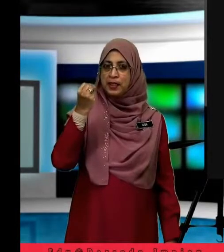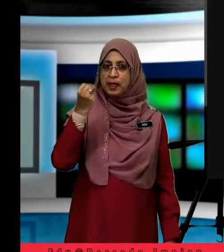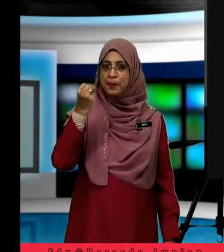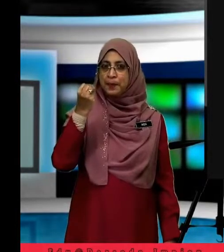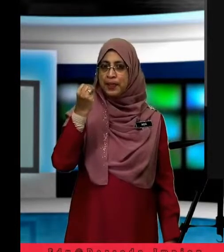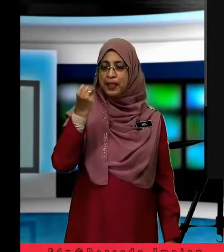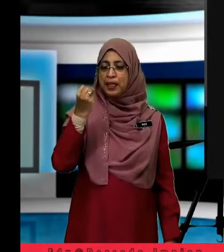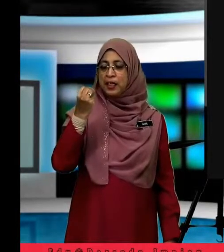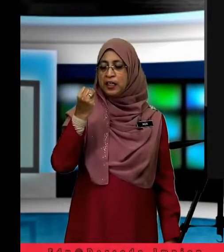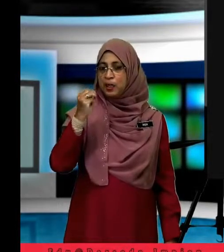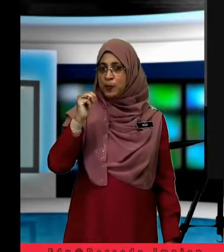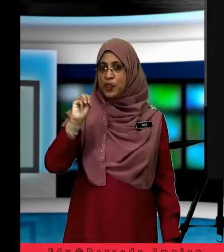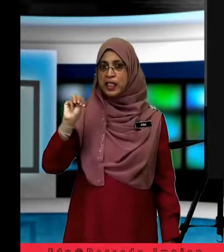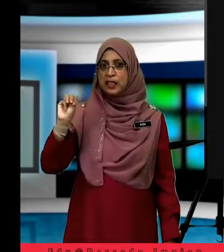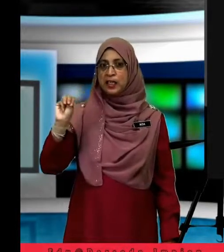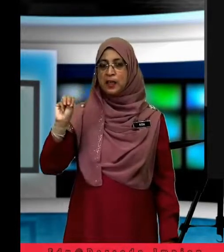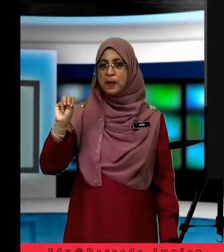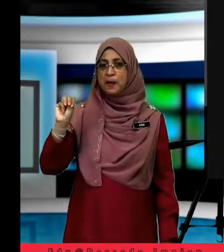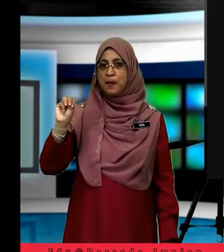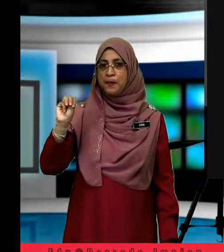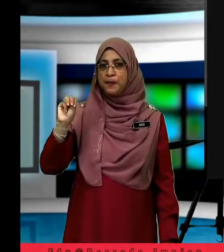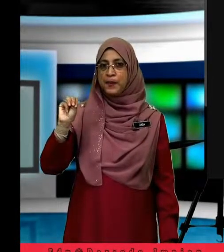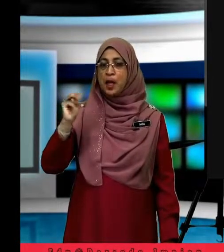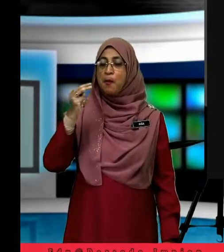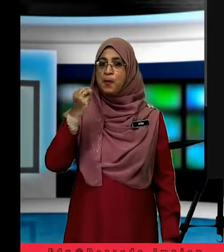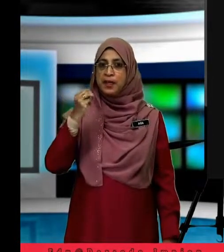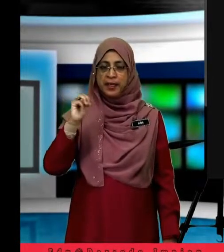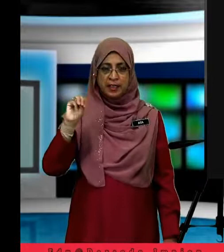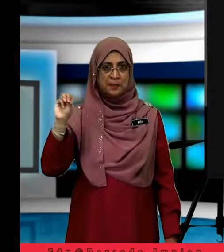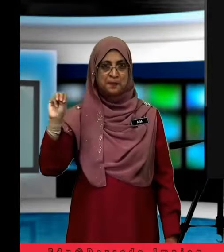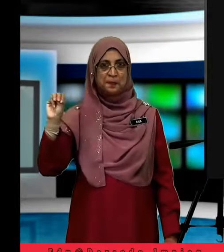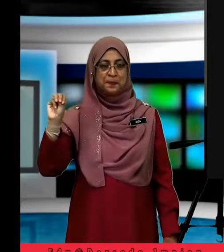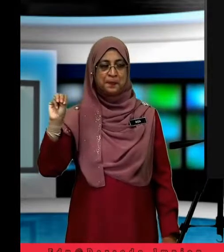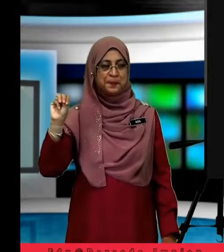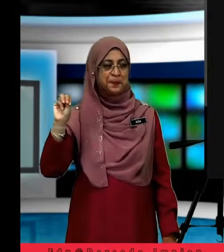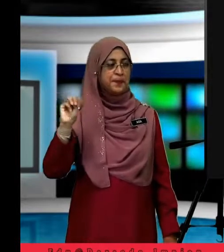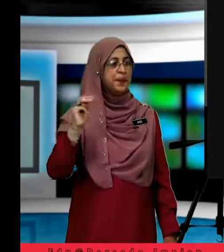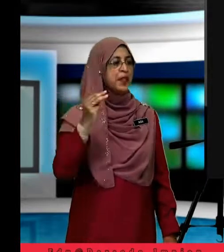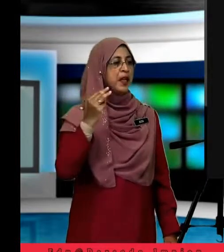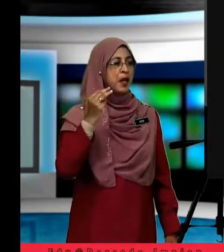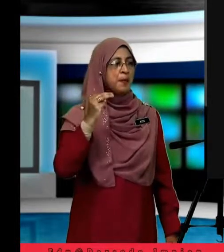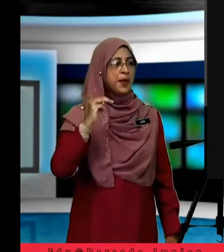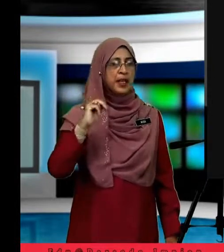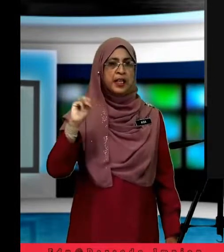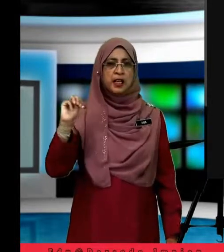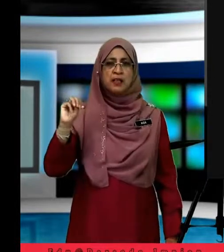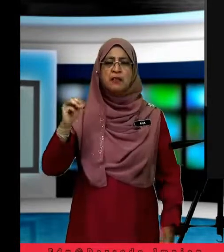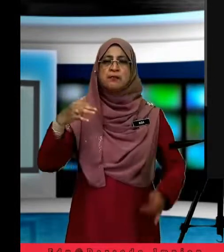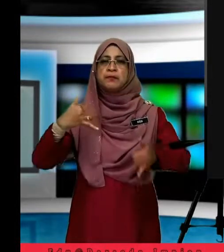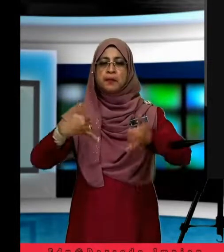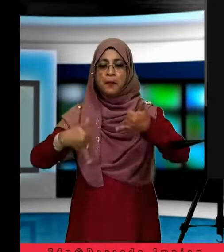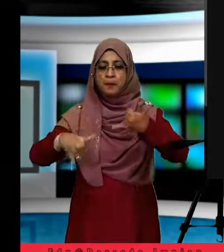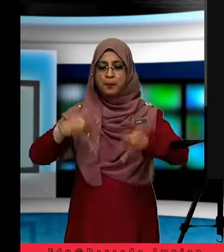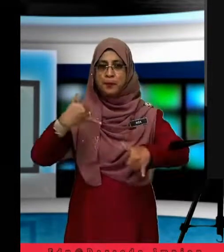detak dirapel dan pusing Hai mereka-mereka